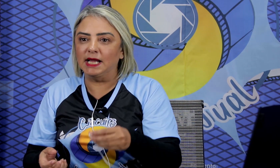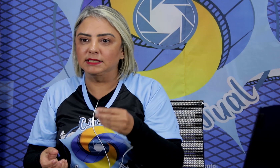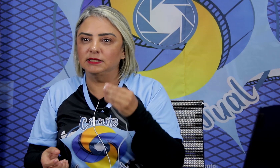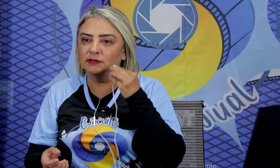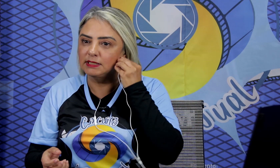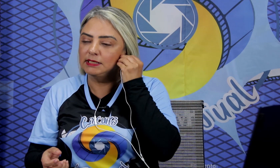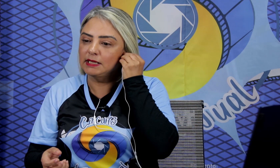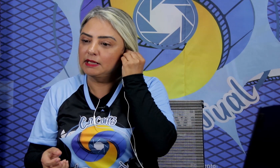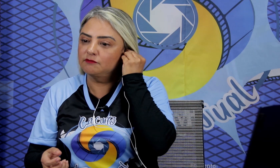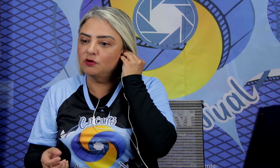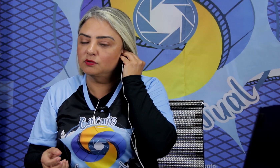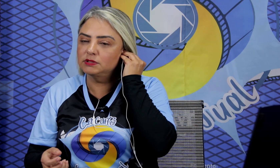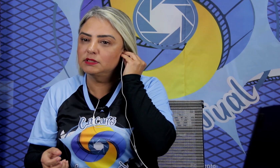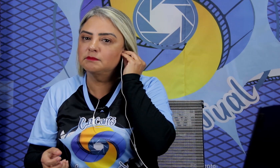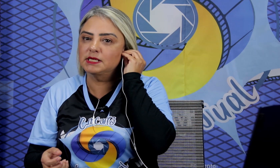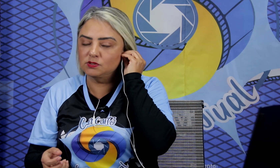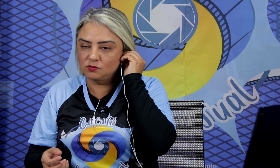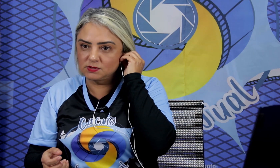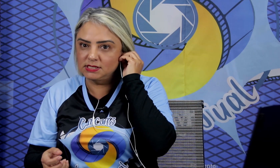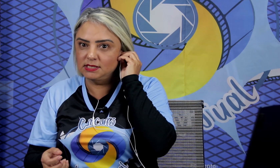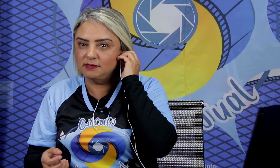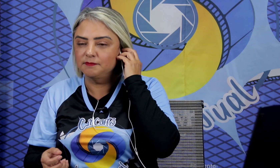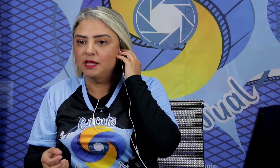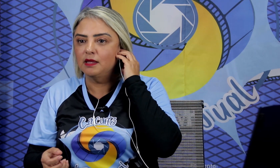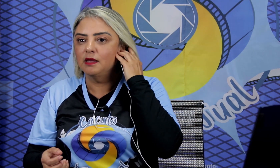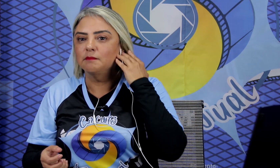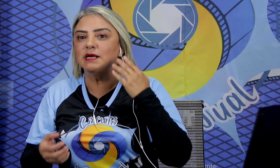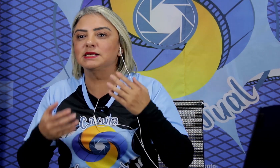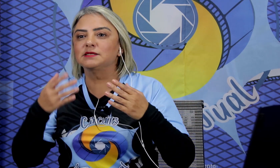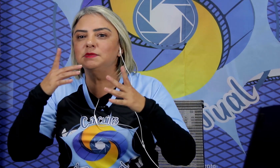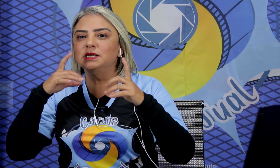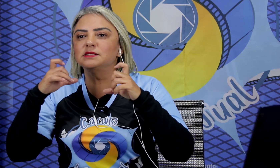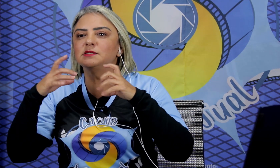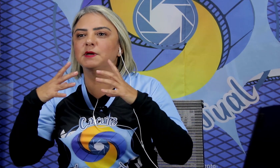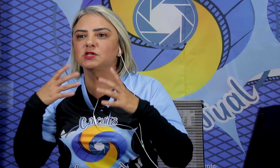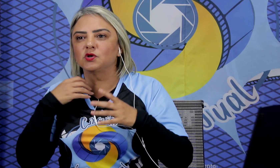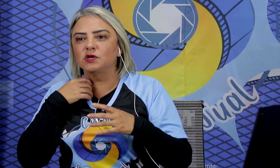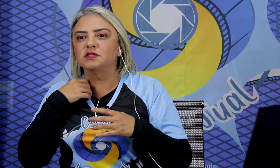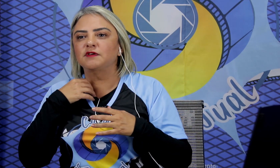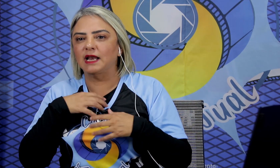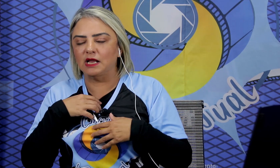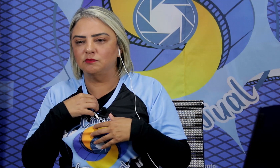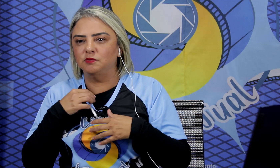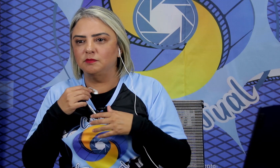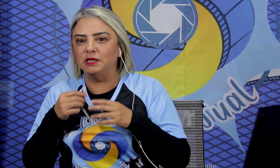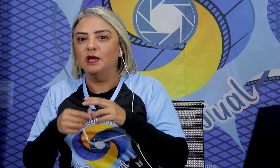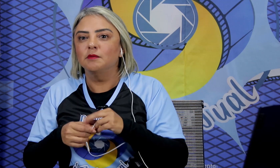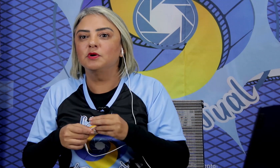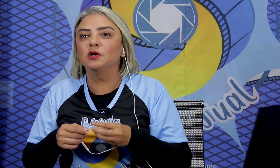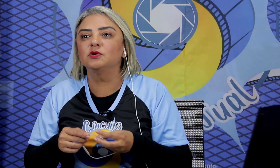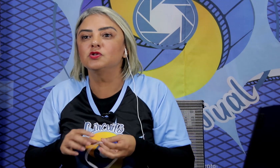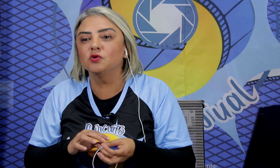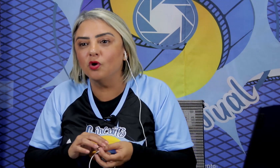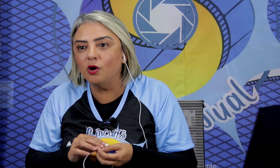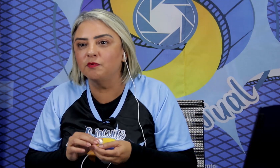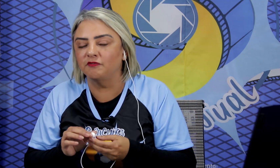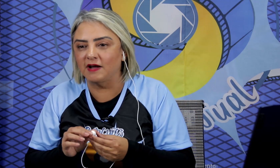trabalhada na revolta, mas eu consegui. Mas as minhas expressões falaram por mim, porque o nosso corpo